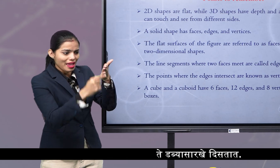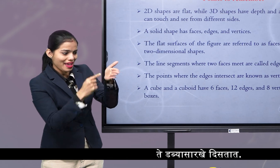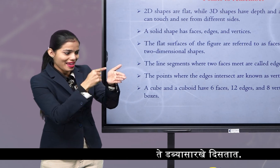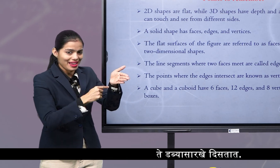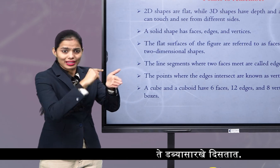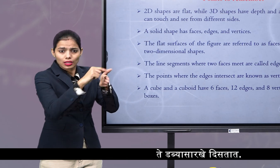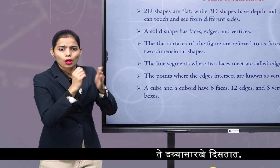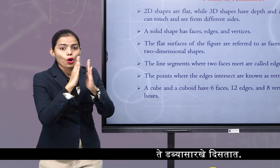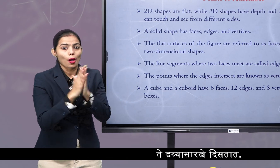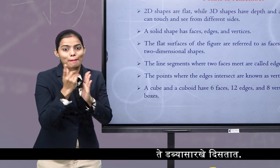ते डब्यासारखे दिसतात.